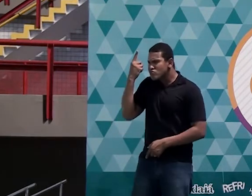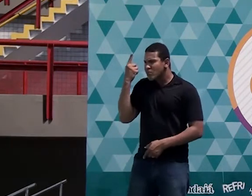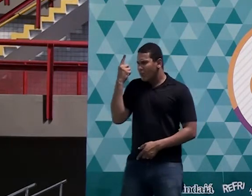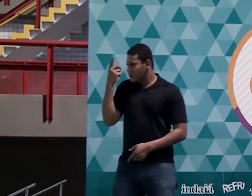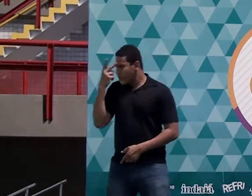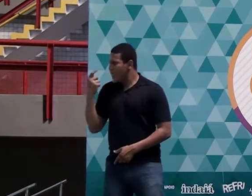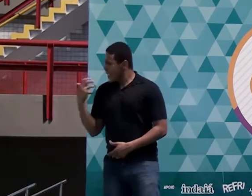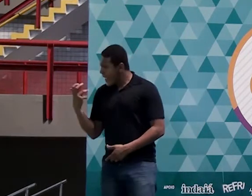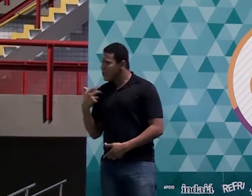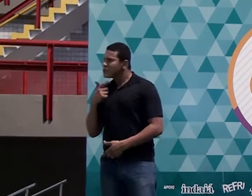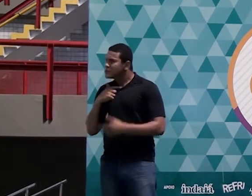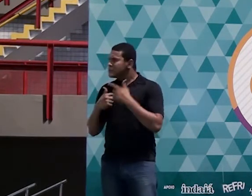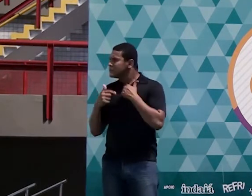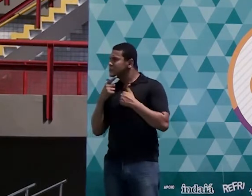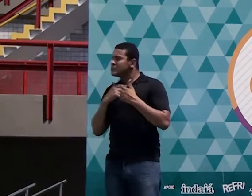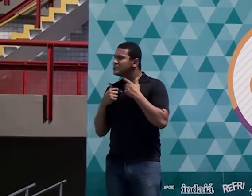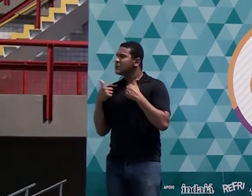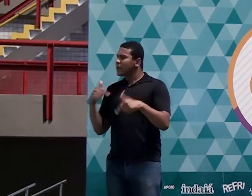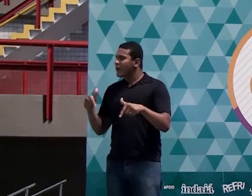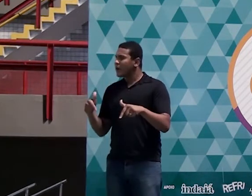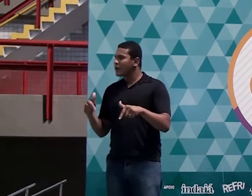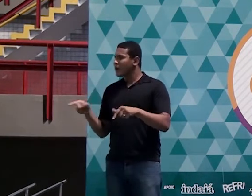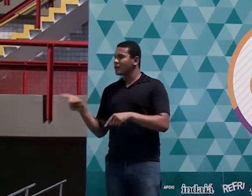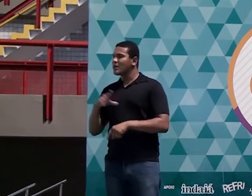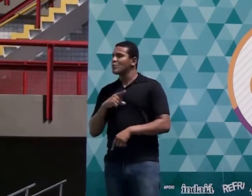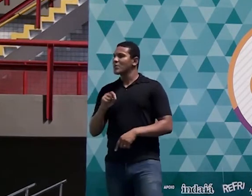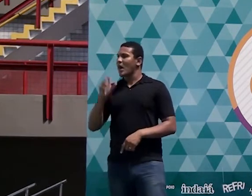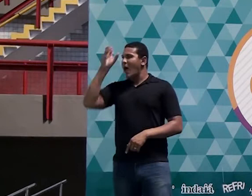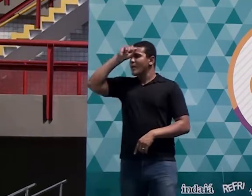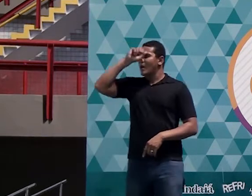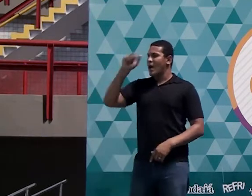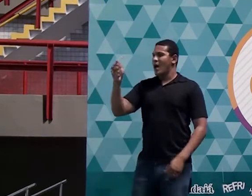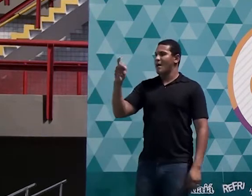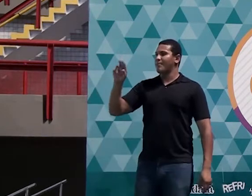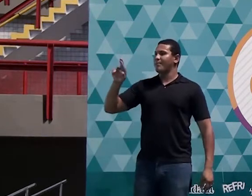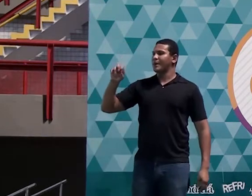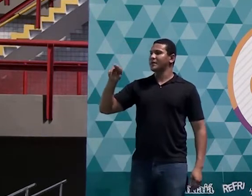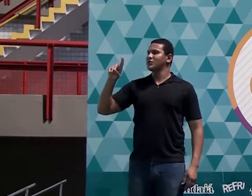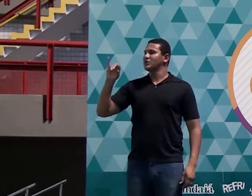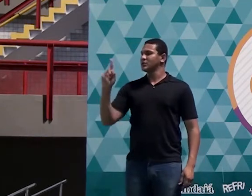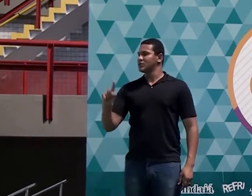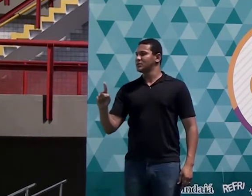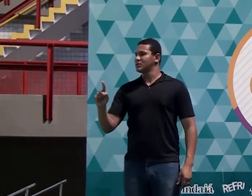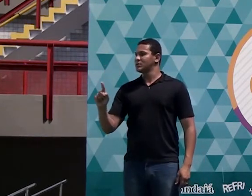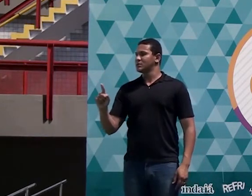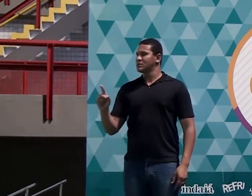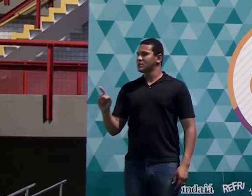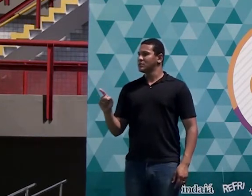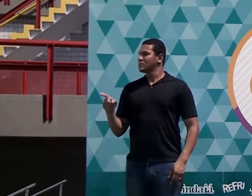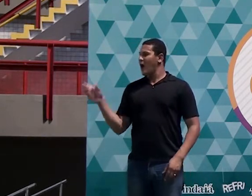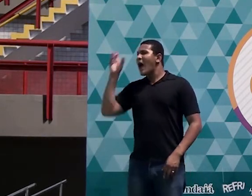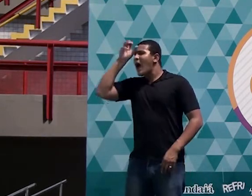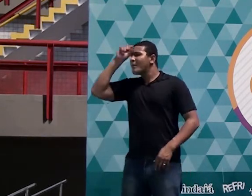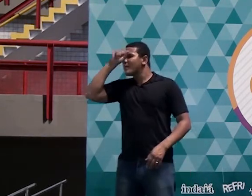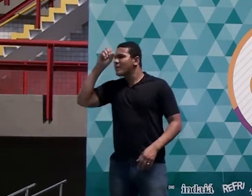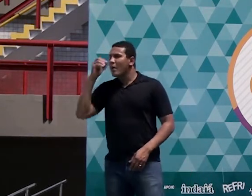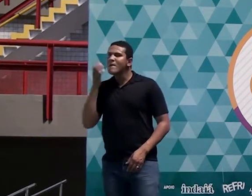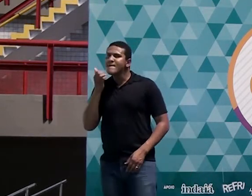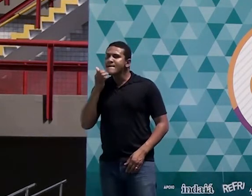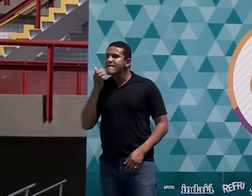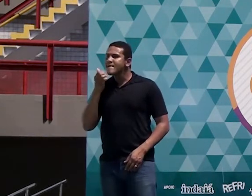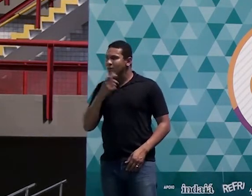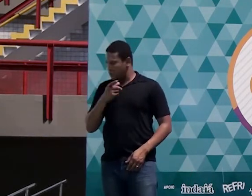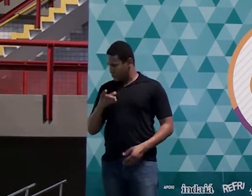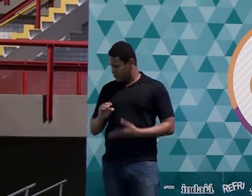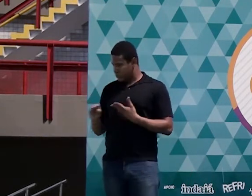menino, que está aprendendo, olha o nome, aprendiz. O aprendiz ganha quanto, professor? Ganha nada, olha, não está aprendendo, ainda quer